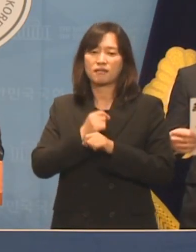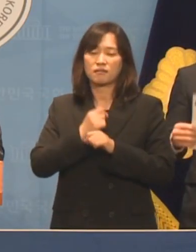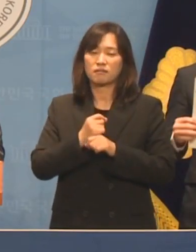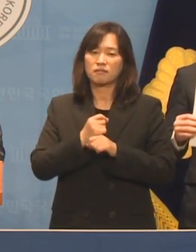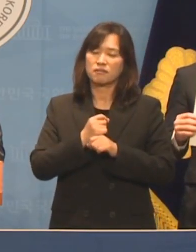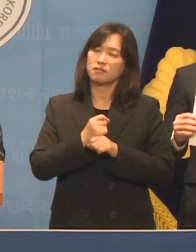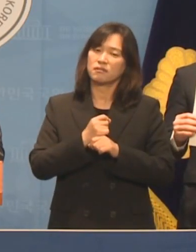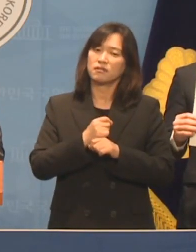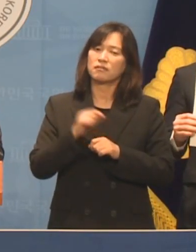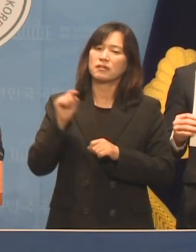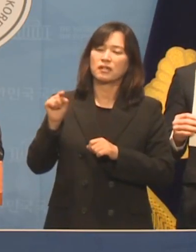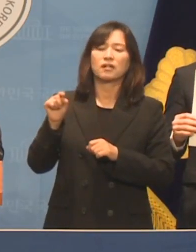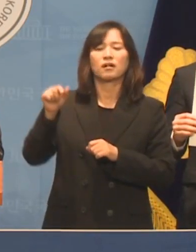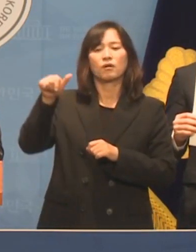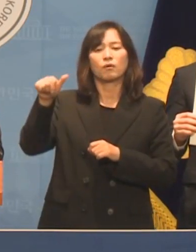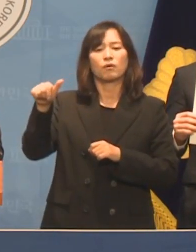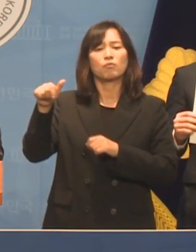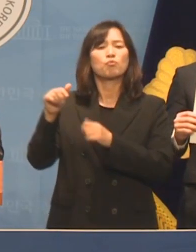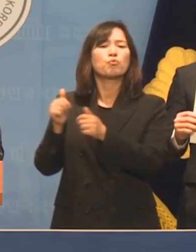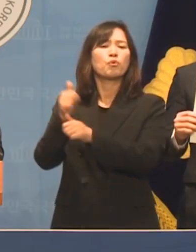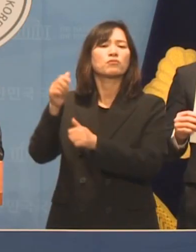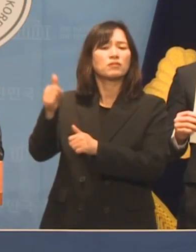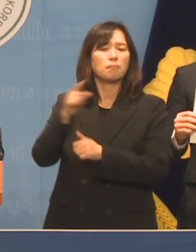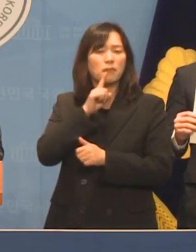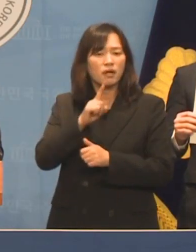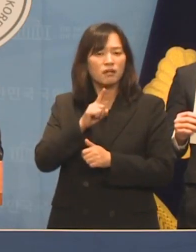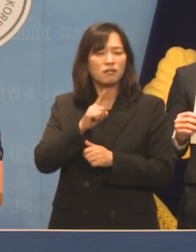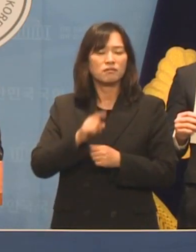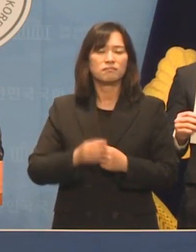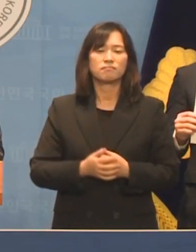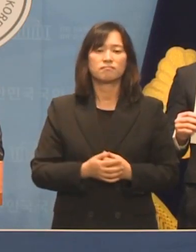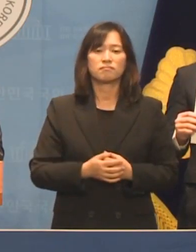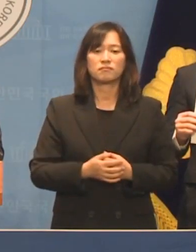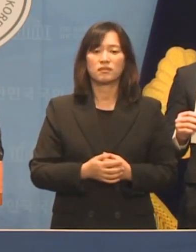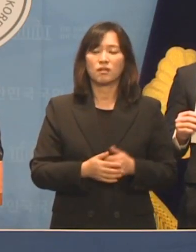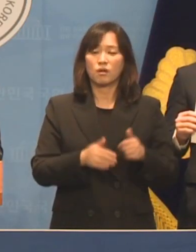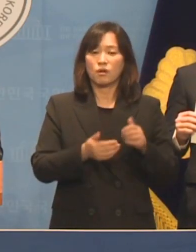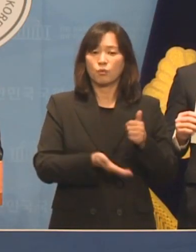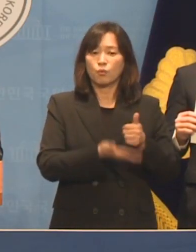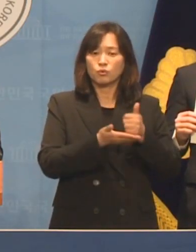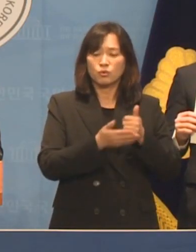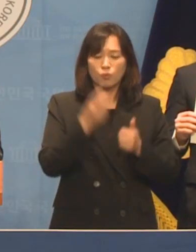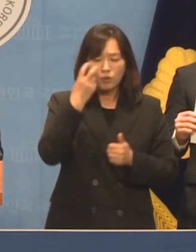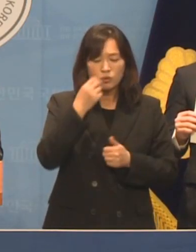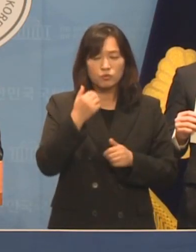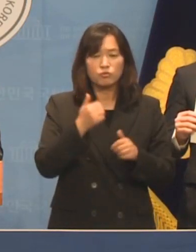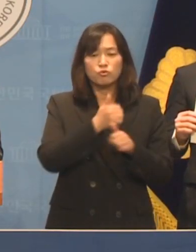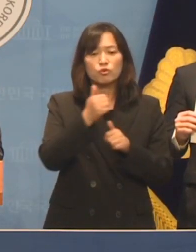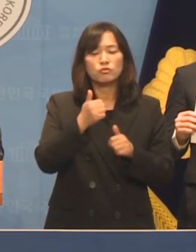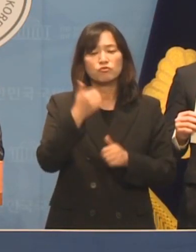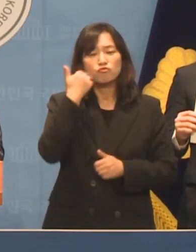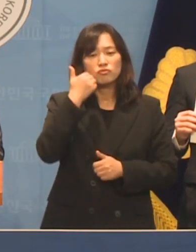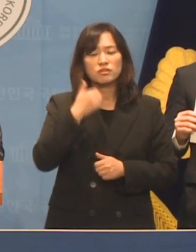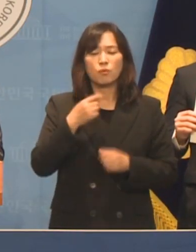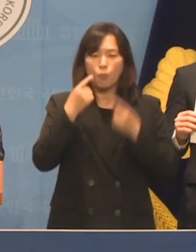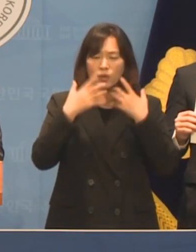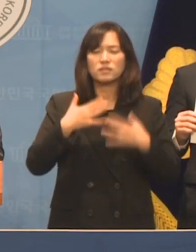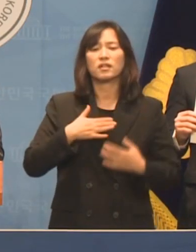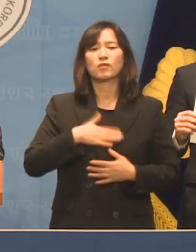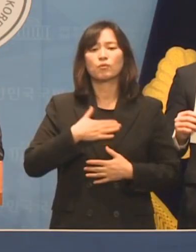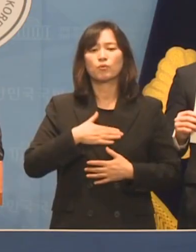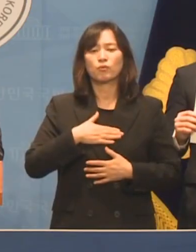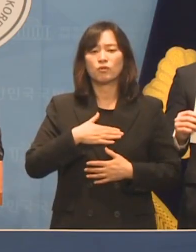걔가 공관위원장이니까 라고 이야기했습니다. 공천관리위원장이 누구인지 명확히 알고 있었고 특정